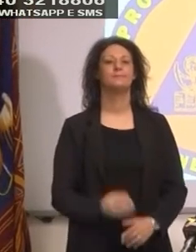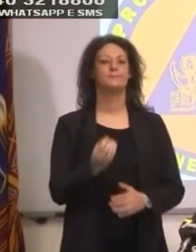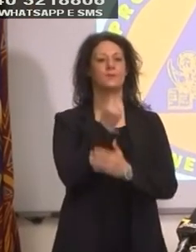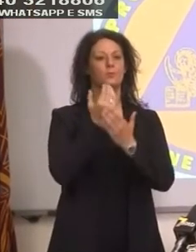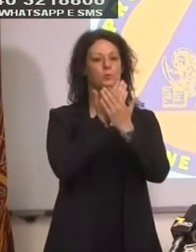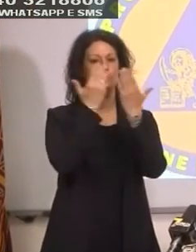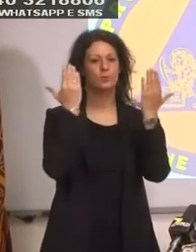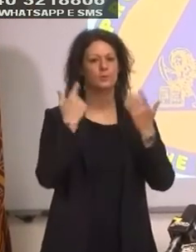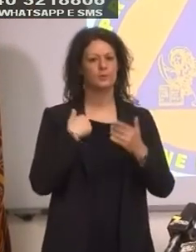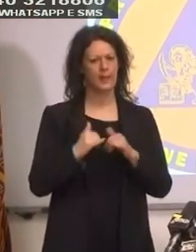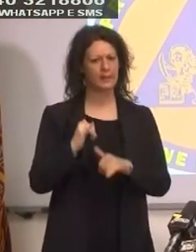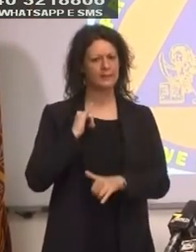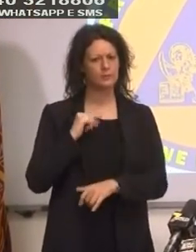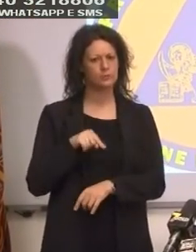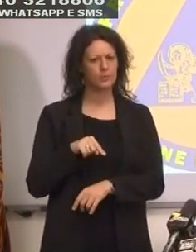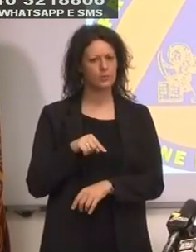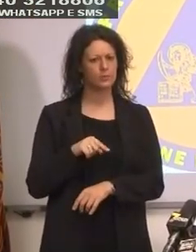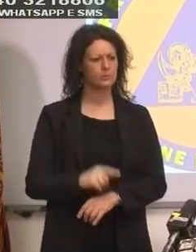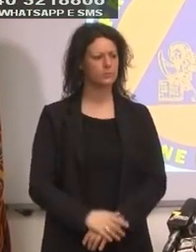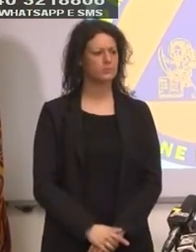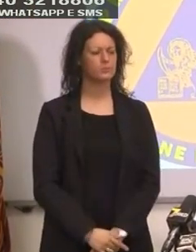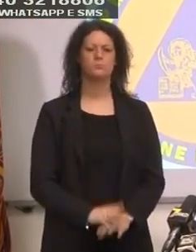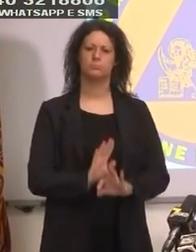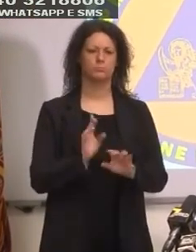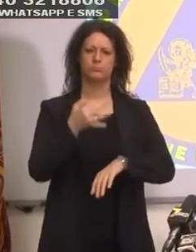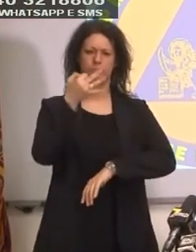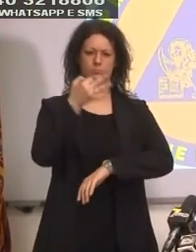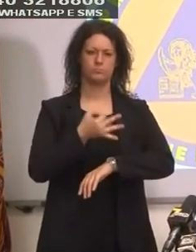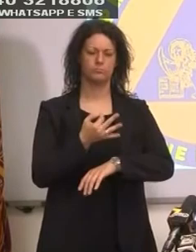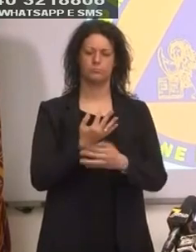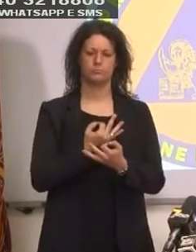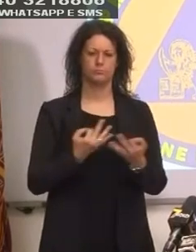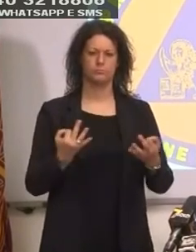buongiorno, ma sono in anticipo? No, giusto.